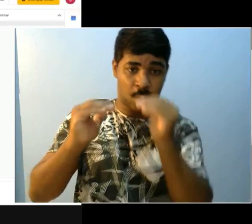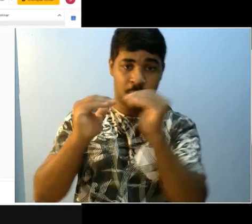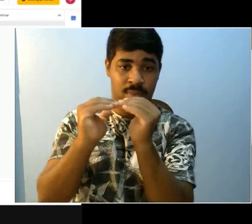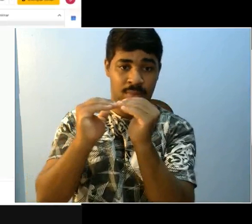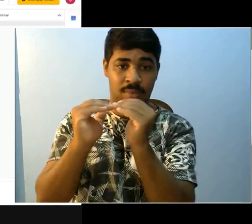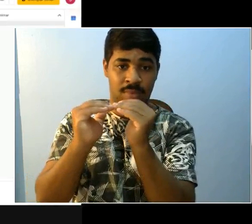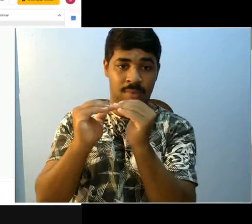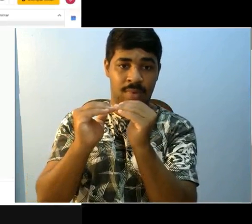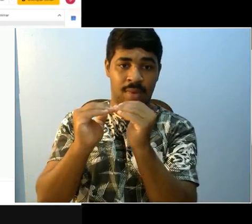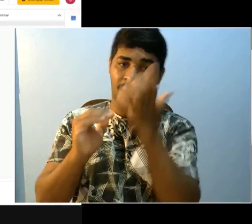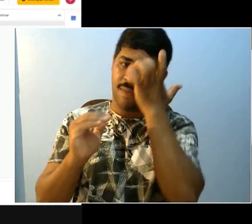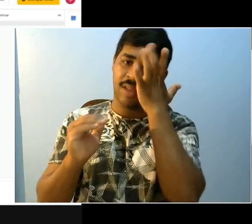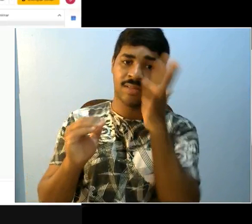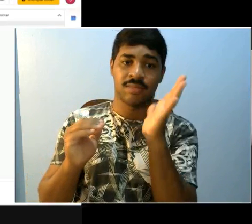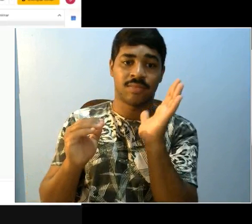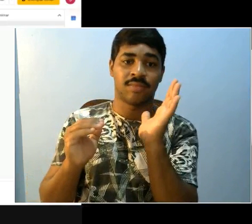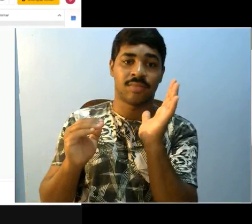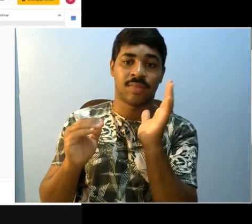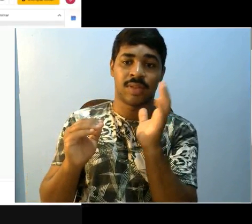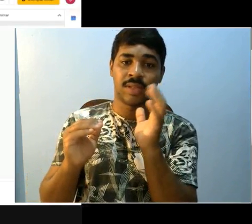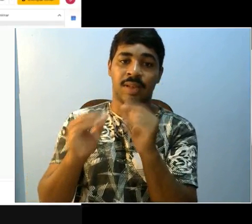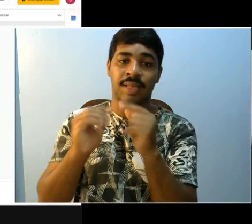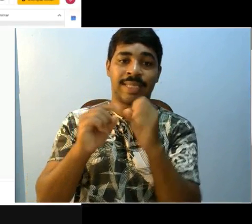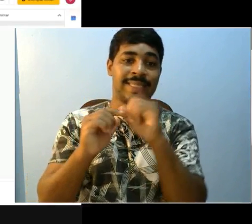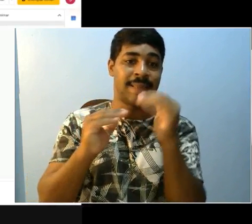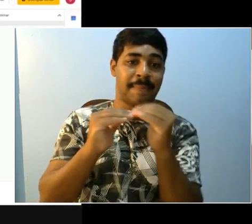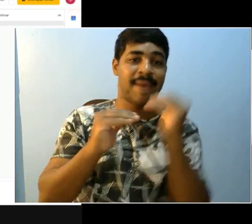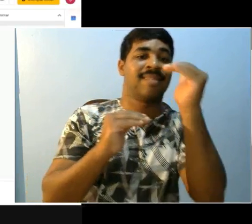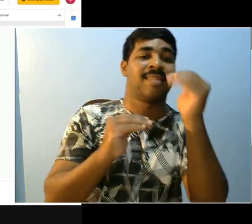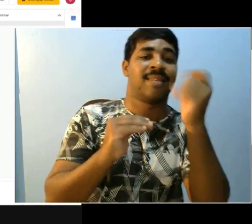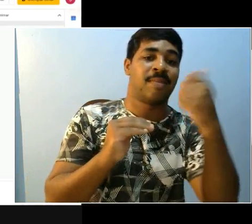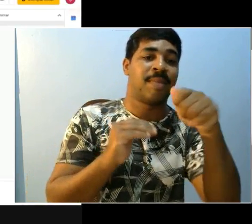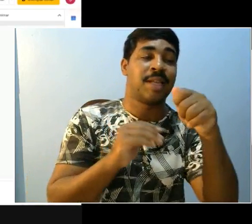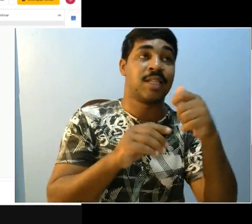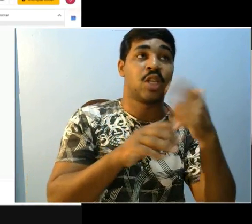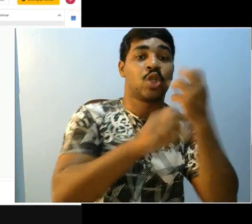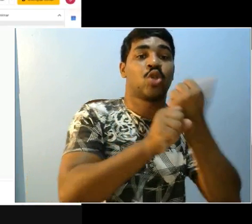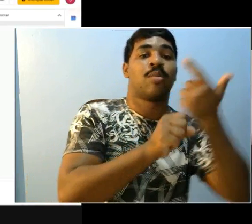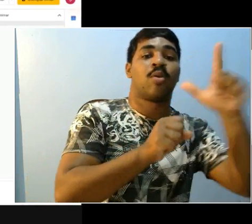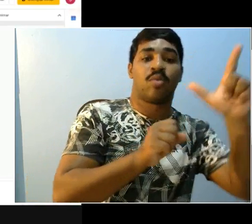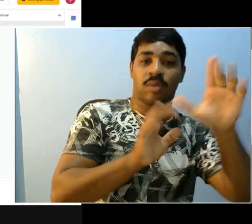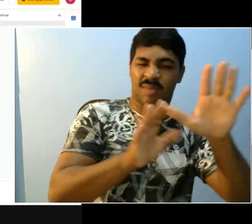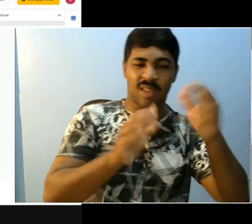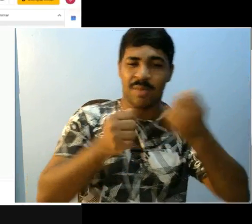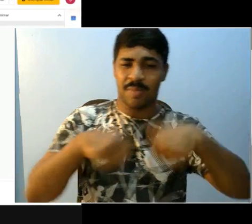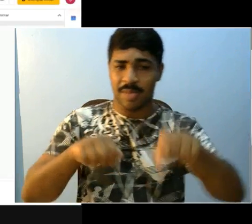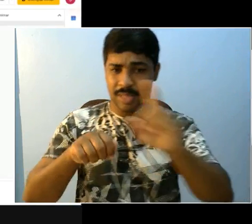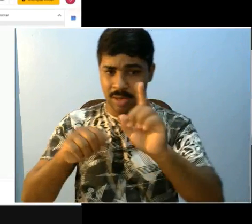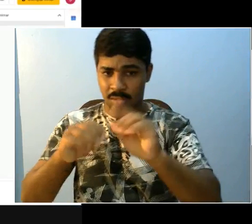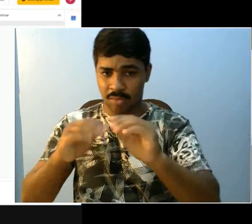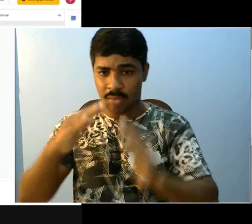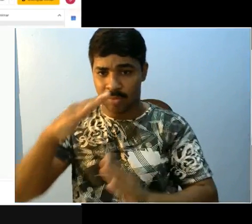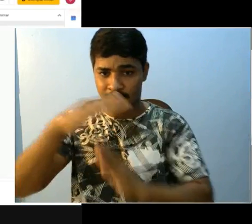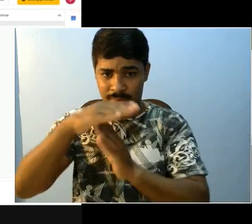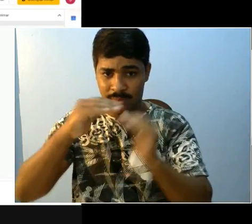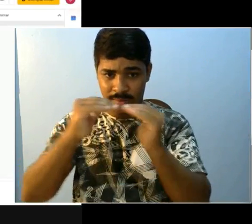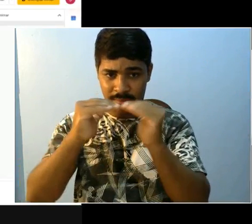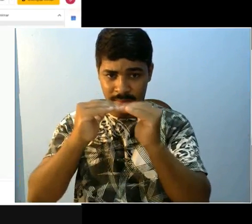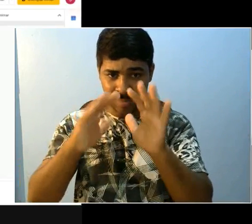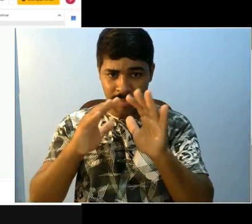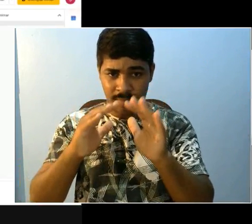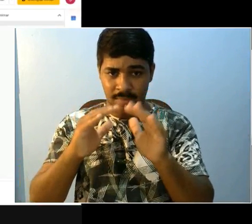tá fácil. Agora, se for maior, ela tem que calcular o outro atrito. Mas não vai precisar, não. Repete de novo o que você falou, se